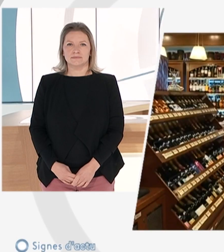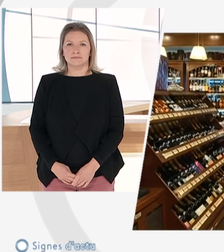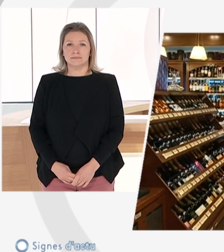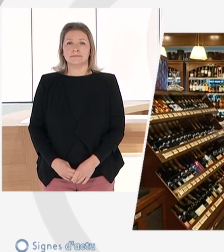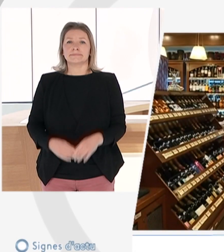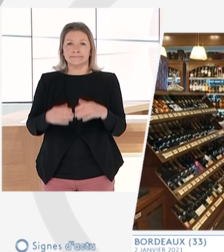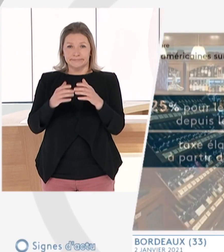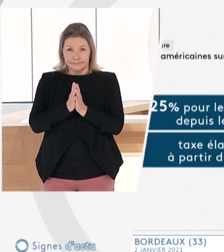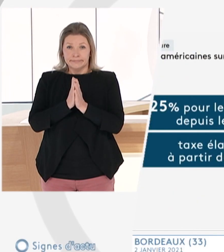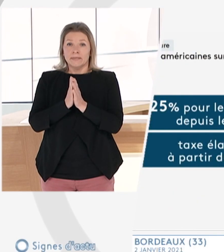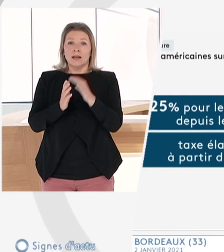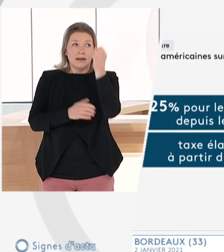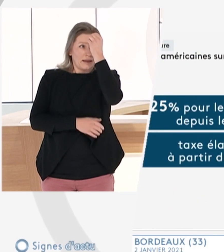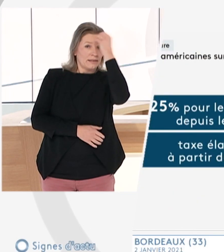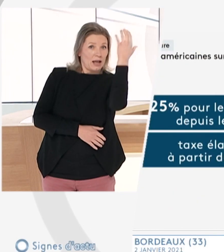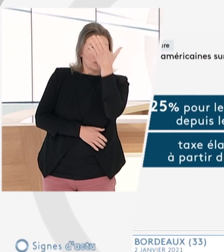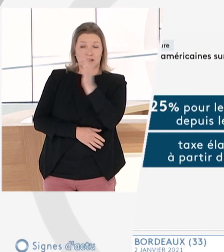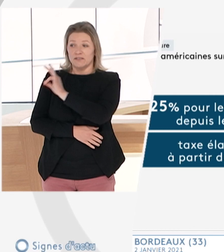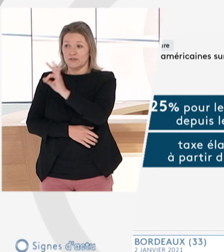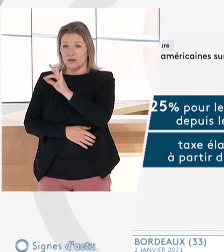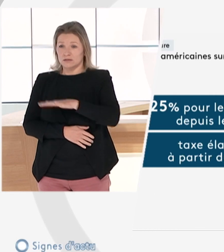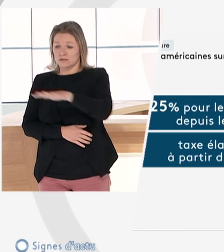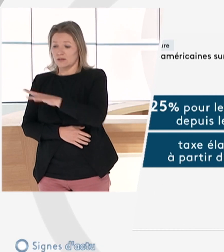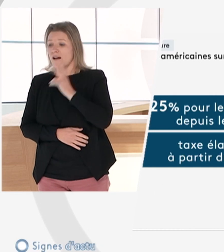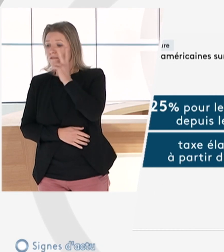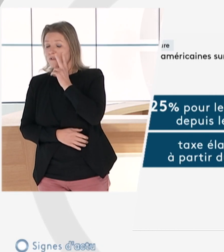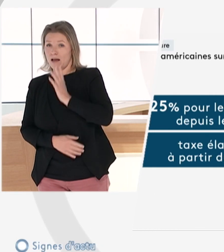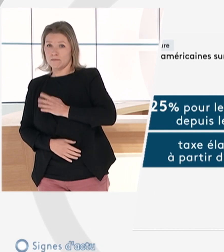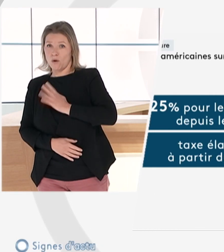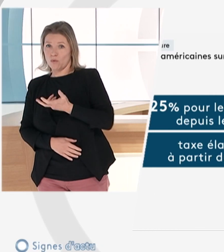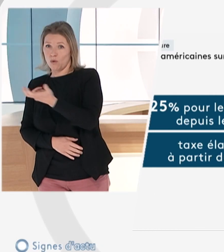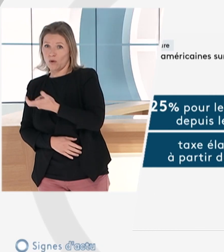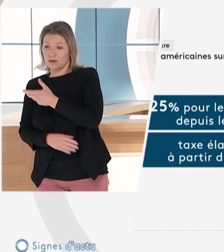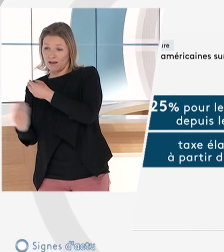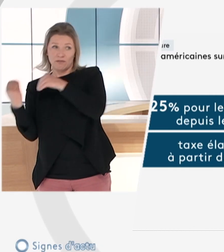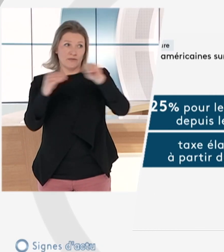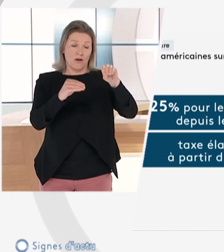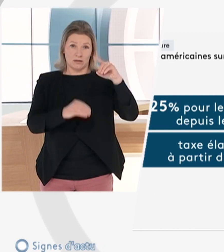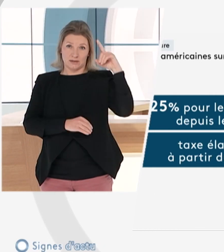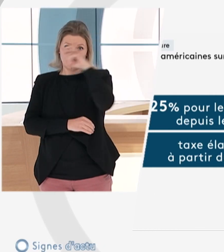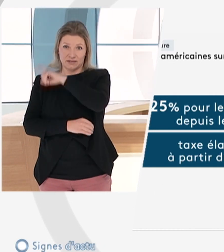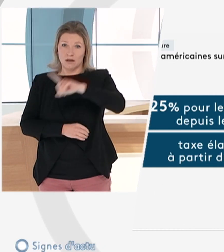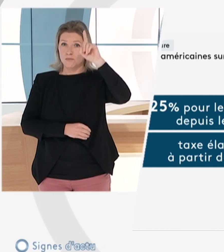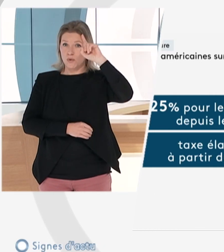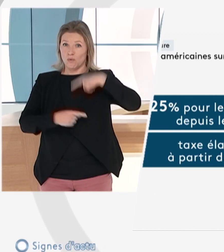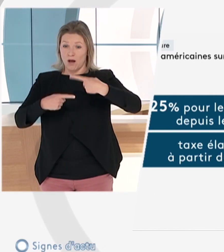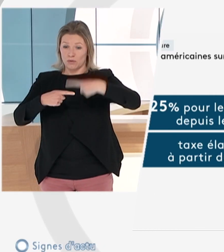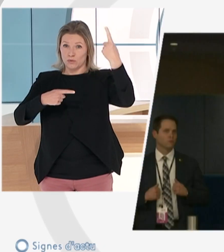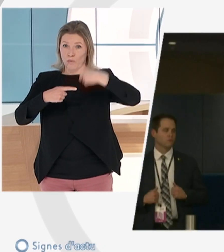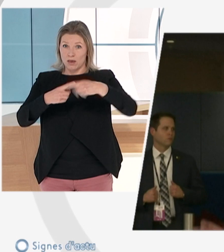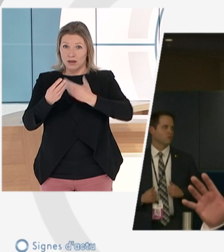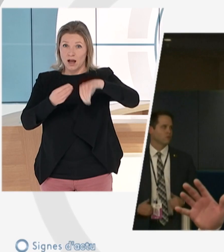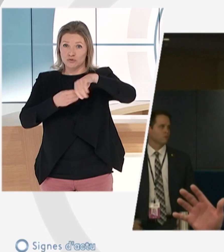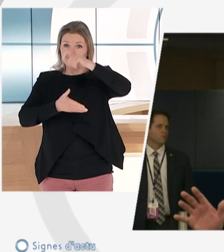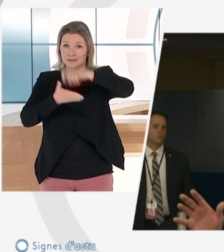Coup dur pour les exportations de vins de Bordeaux et de Cognac vers les États-Unis. Plus 25% de droits de douane. C'est